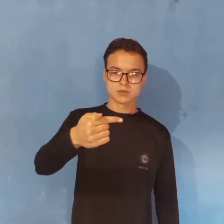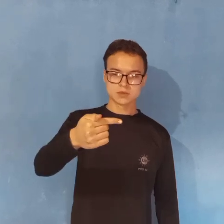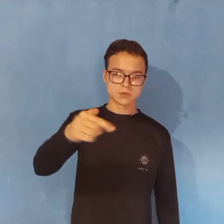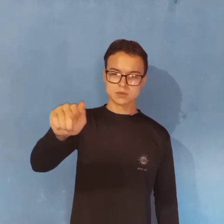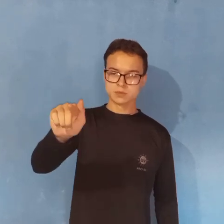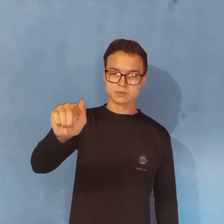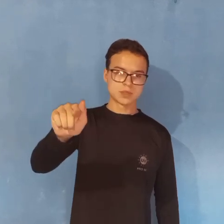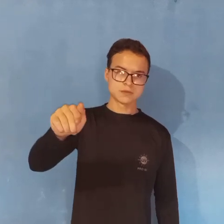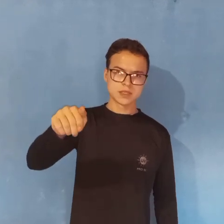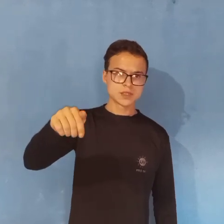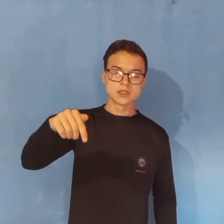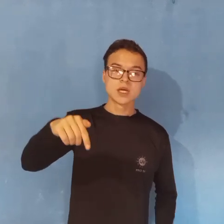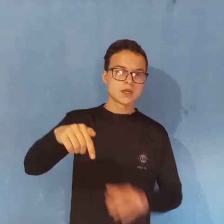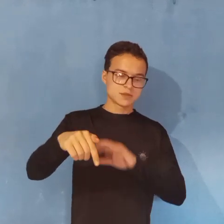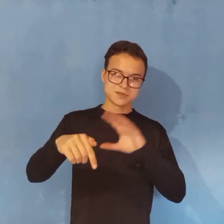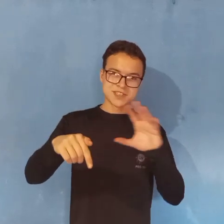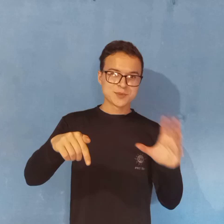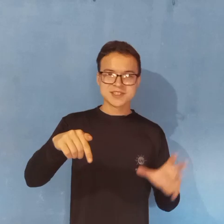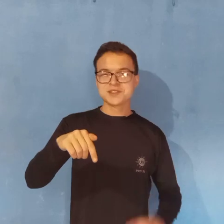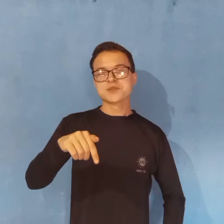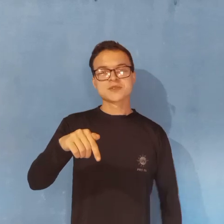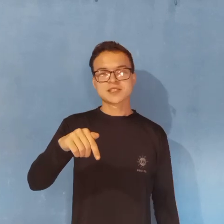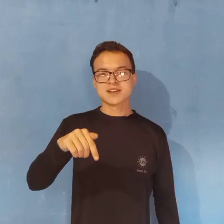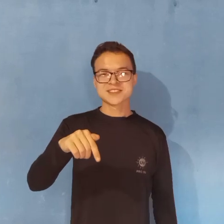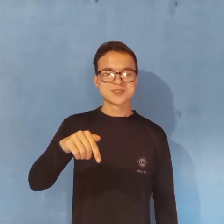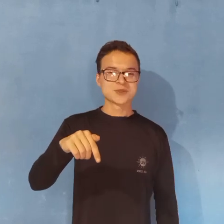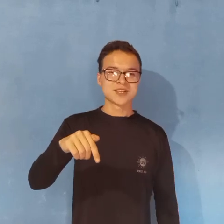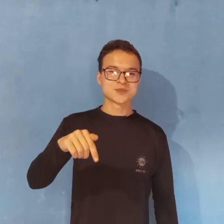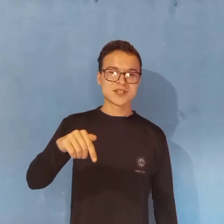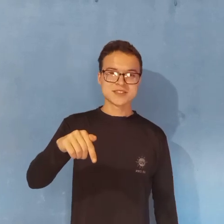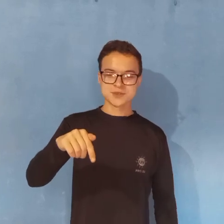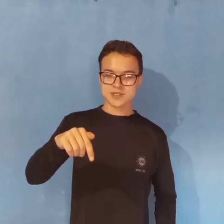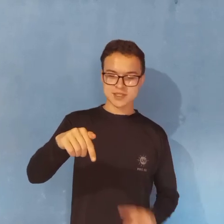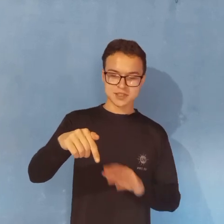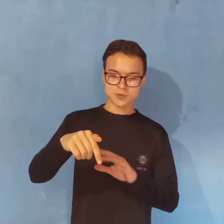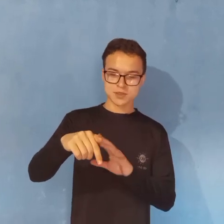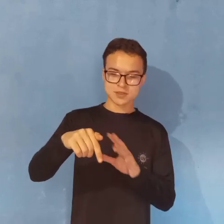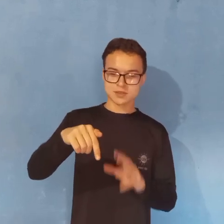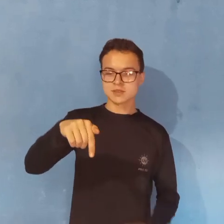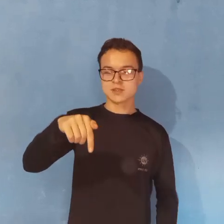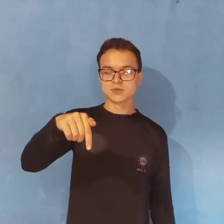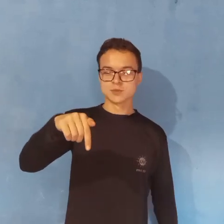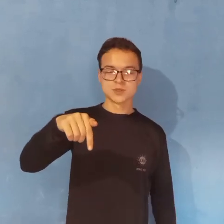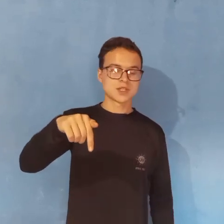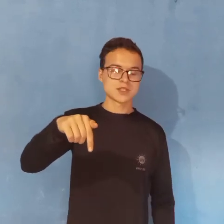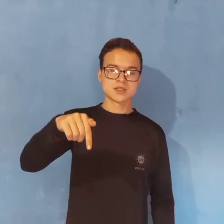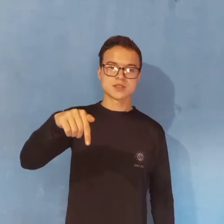lado, ou para frente. Vai depender de onde você está encontrado no Brasil. Essa aqui é um número que a